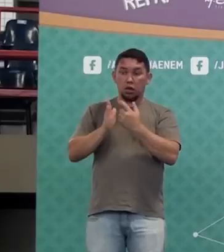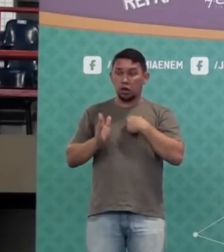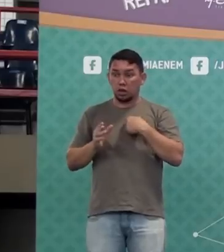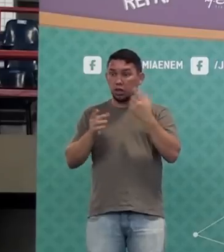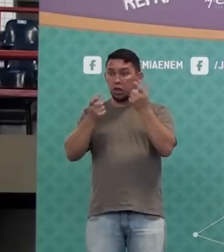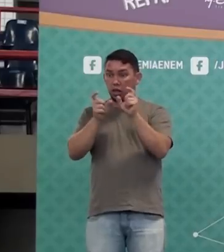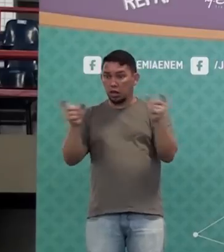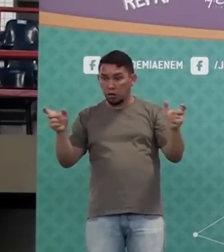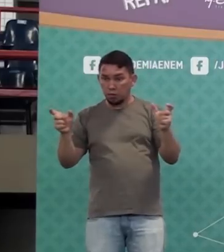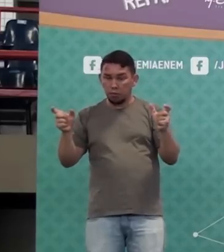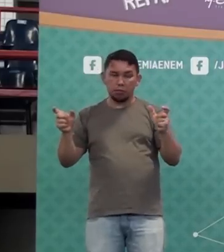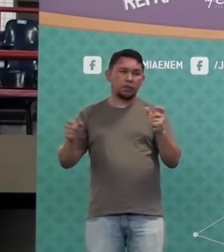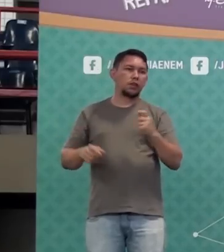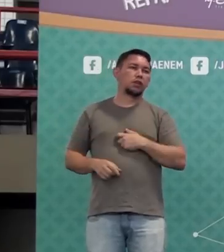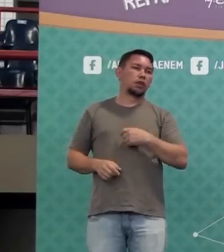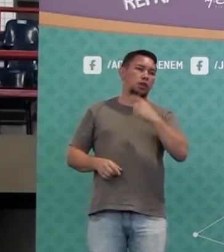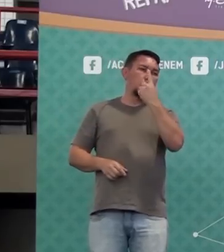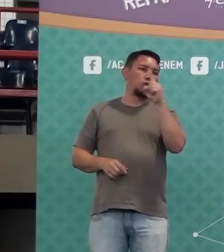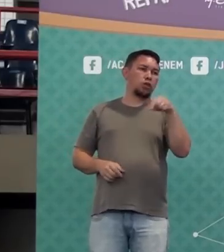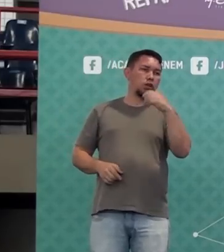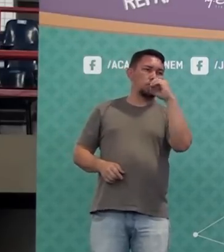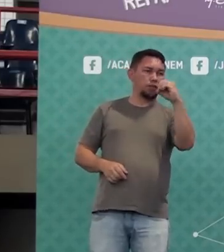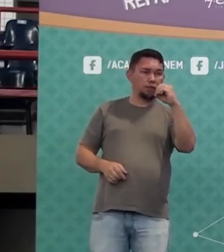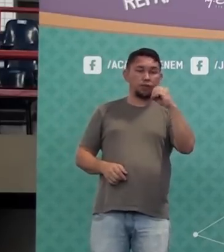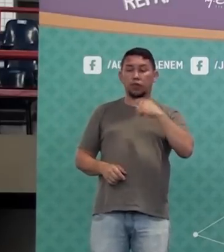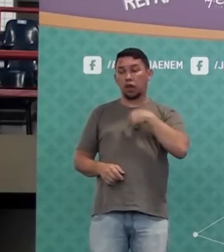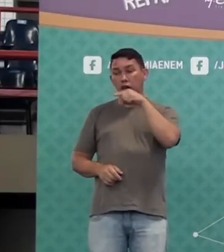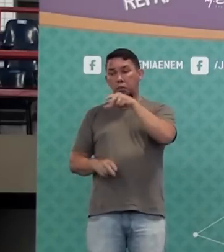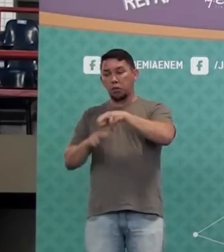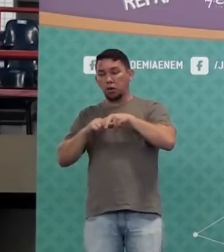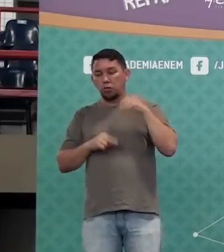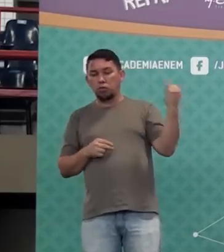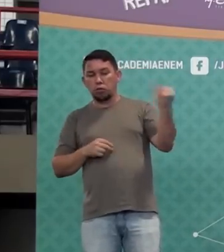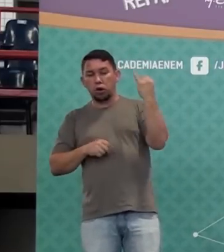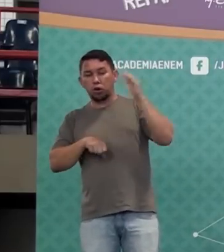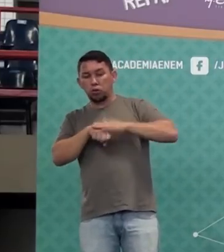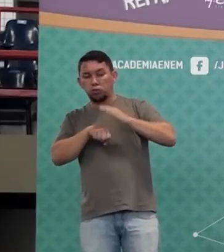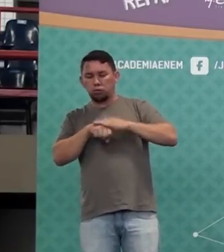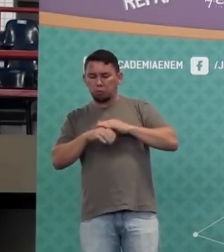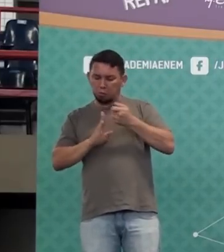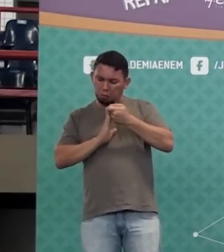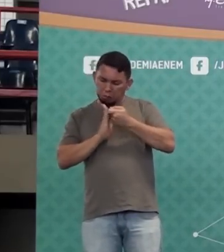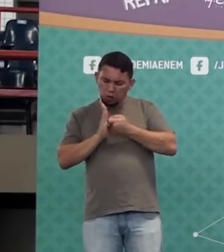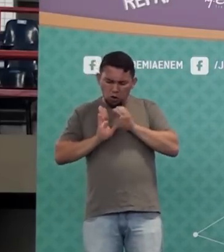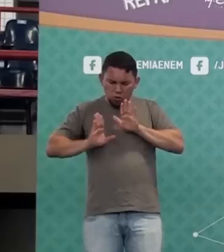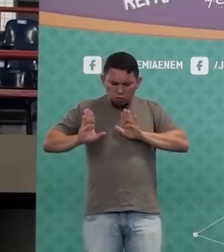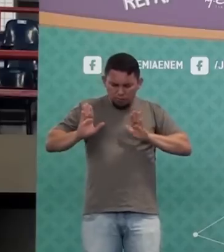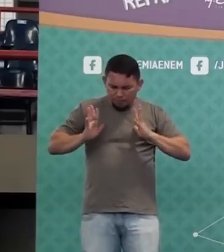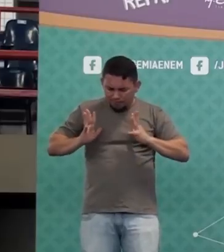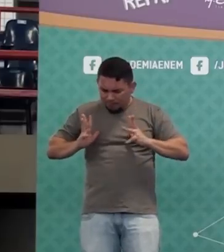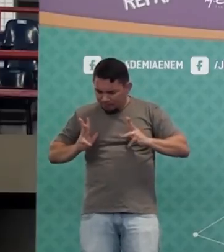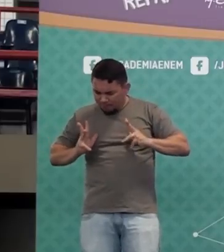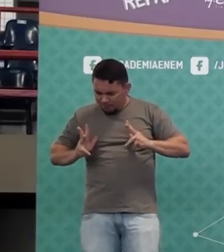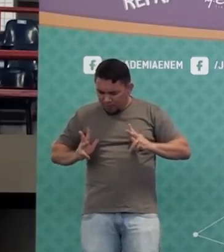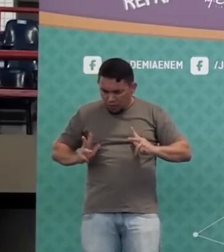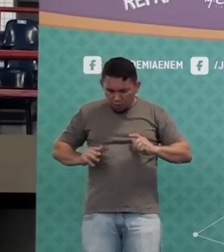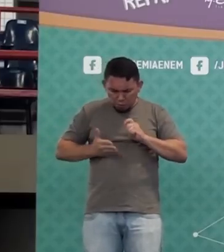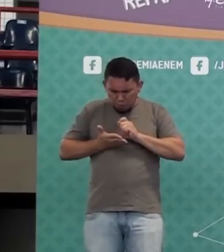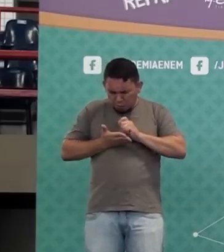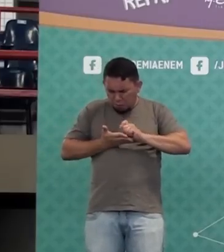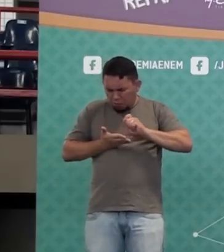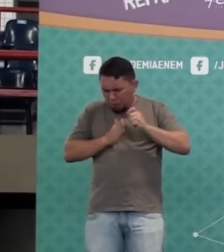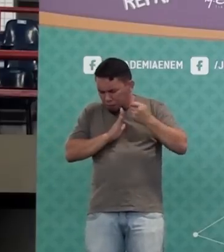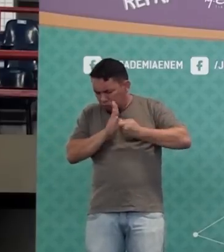de gramática você perde 1 ponto. Então é importantíssimo que você fique com cuidados, faça a